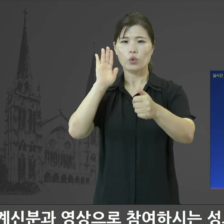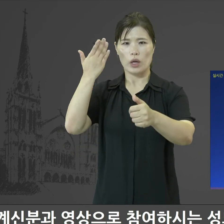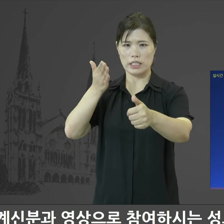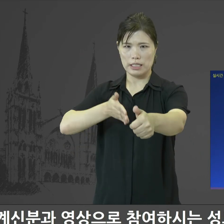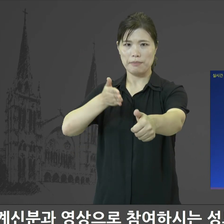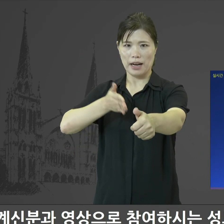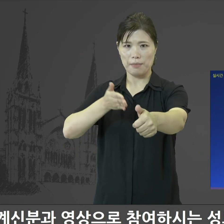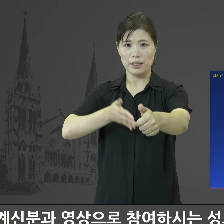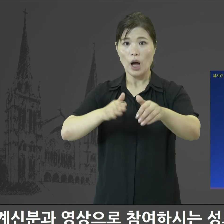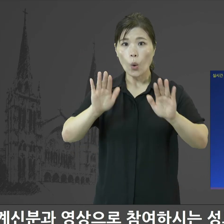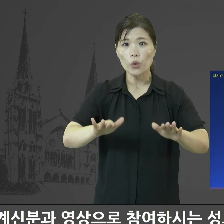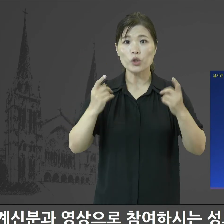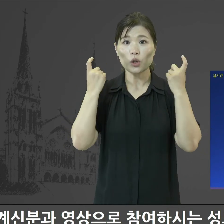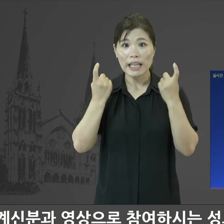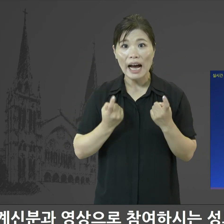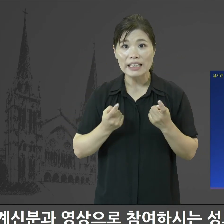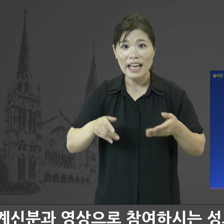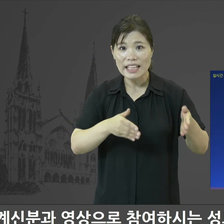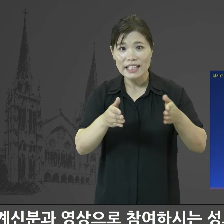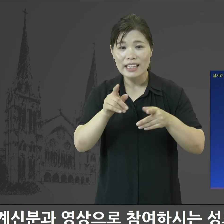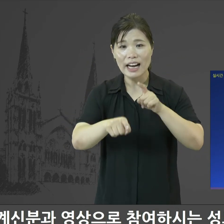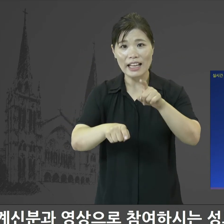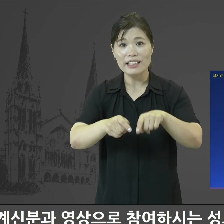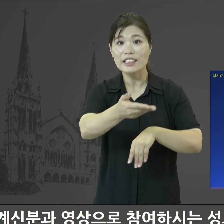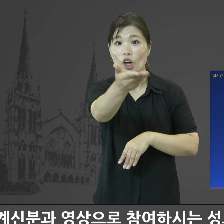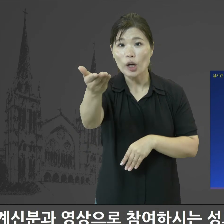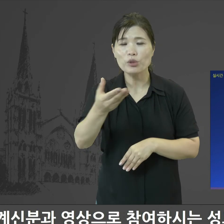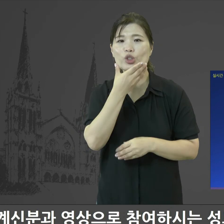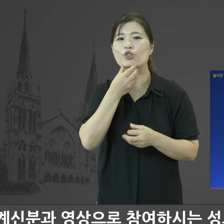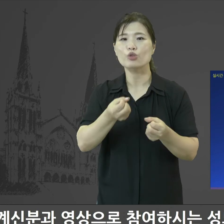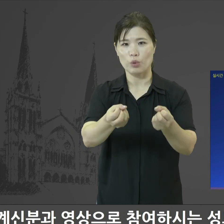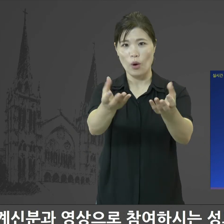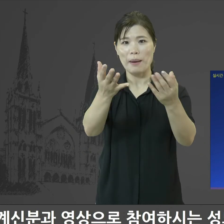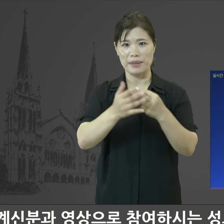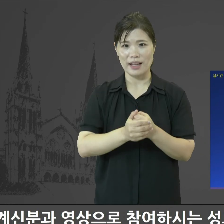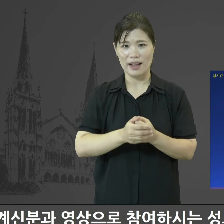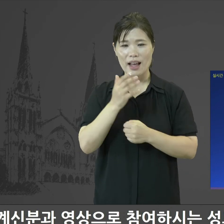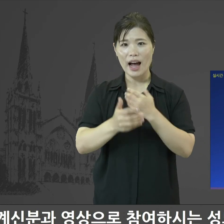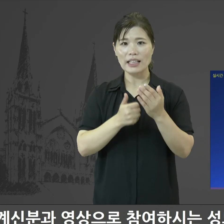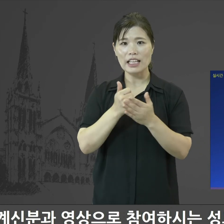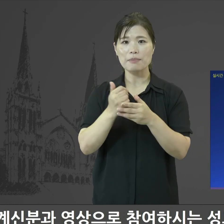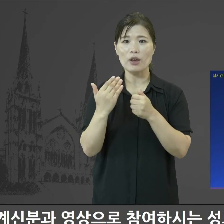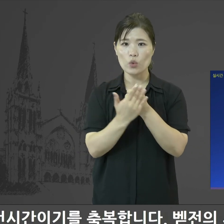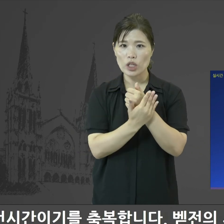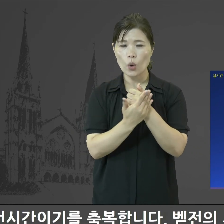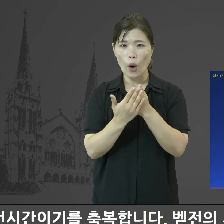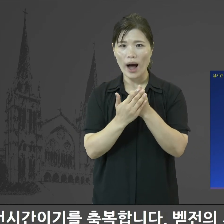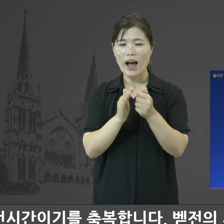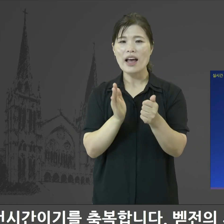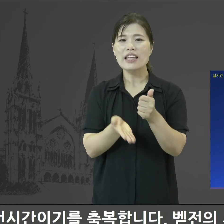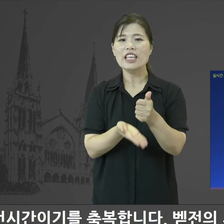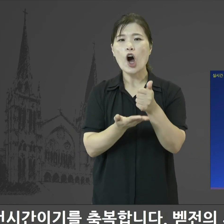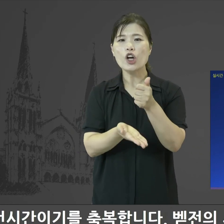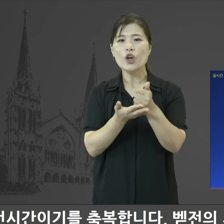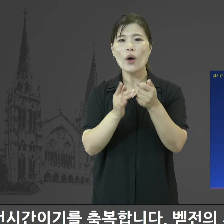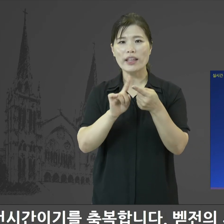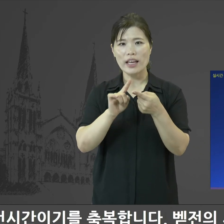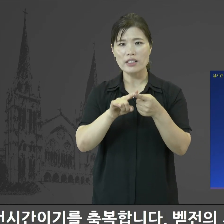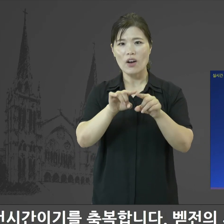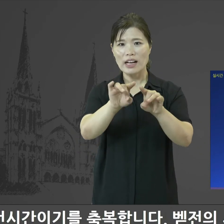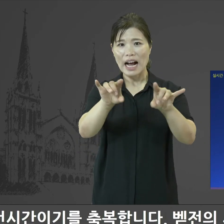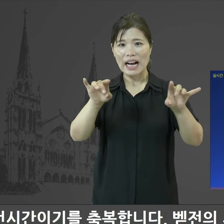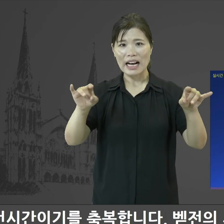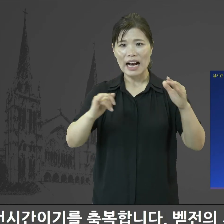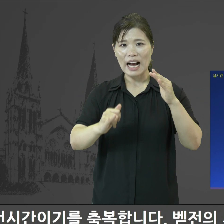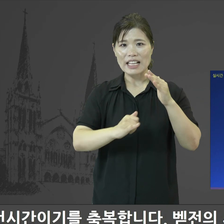길을 걸어가는 여러분을 축복합니다. 하나님의 위로와 격려를 각 가정에 흩어져 계신 여러분들에게